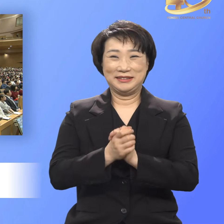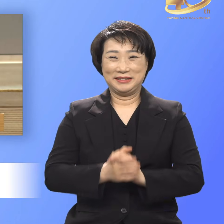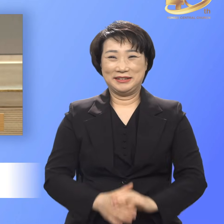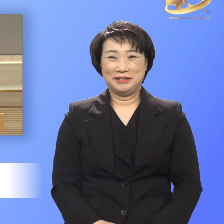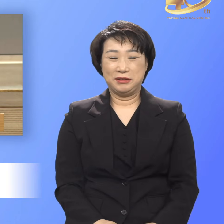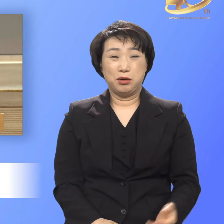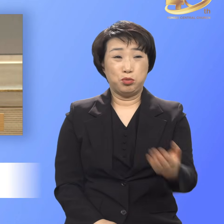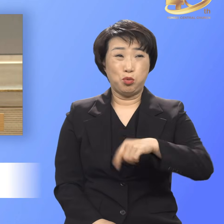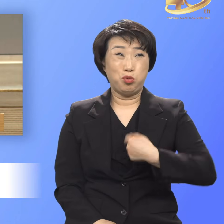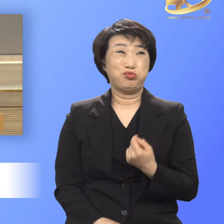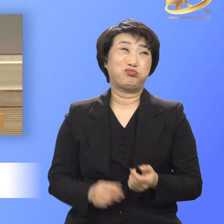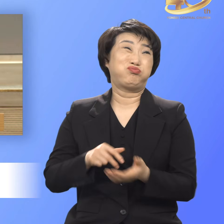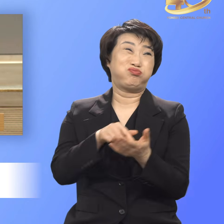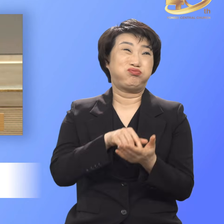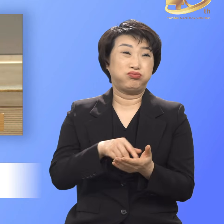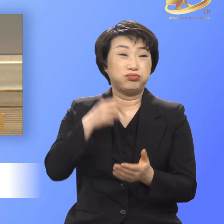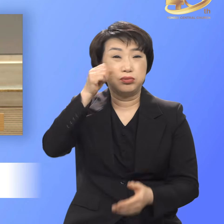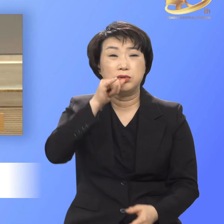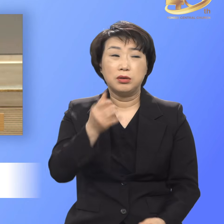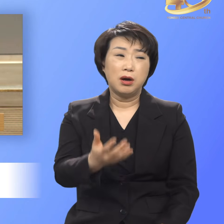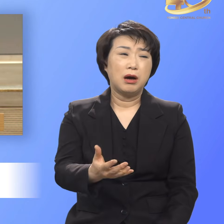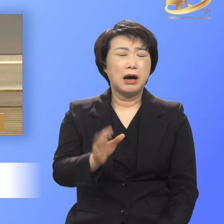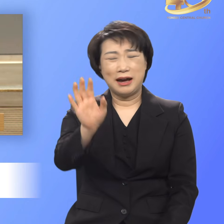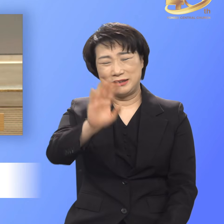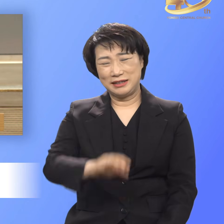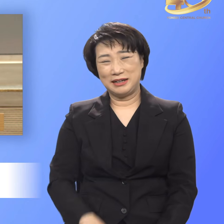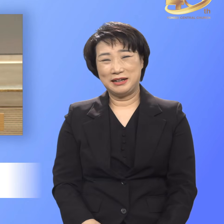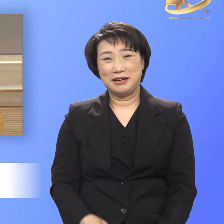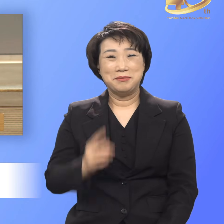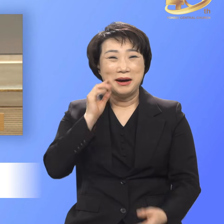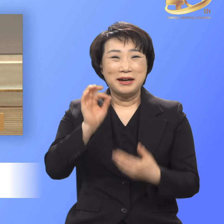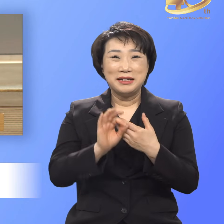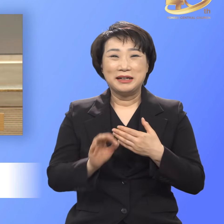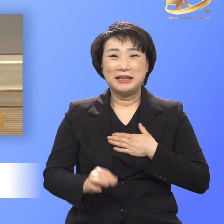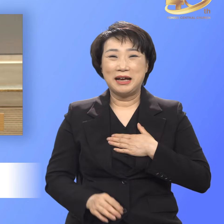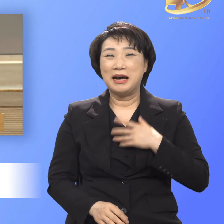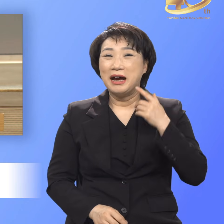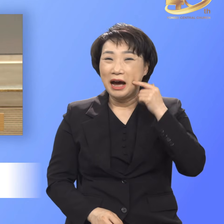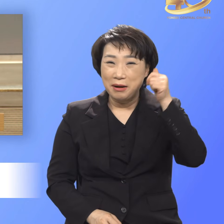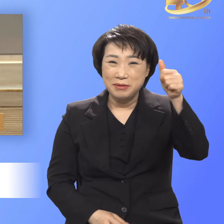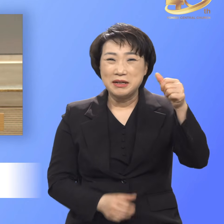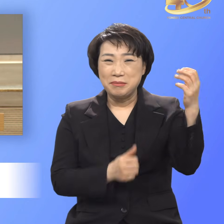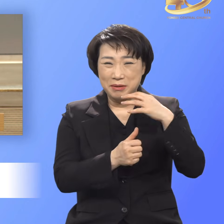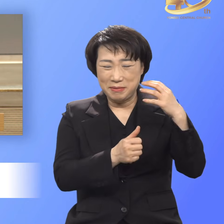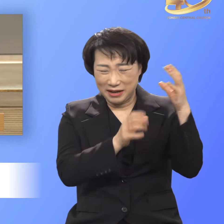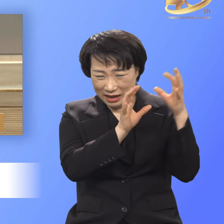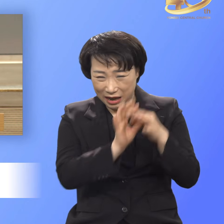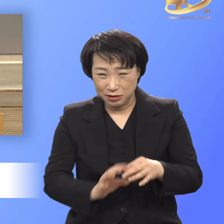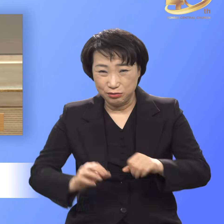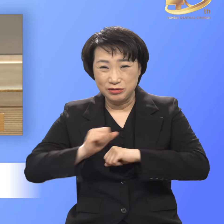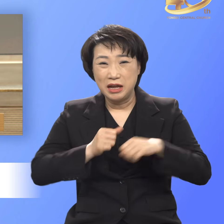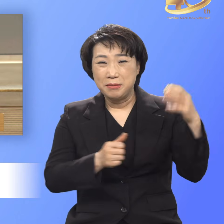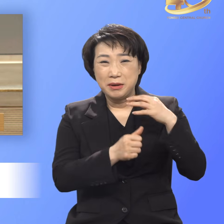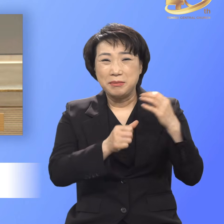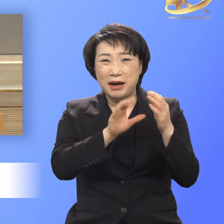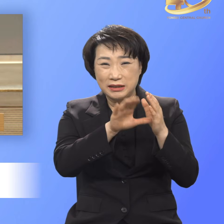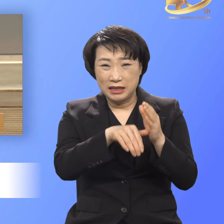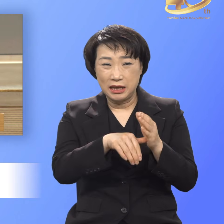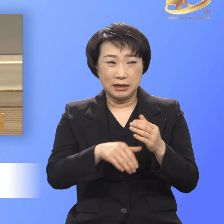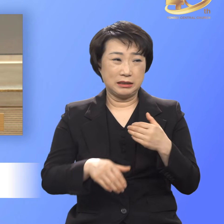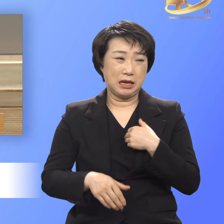근데 혼자로 알잖아요. 만약에 내가 아버지로부터 핍박을 받고 군대 가도 그렇게 핍박을 받을